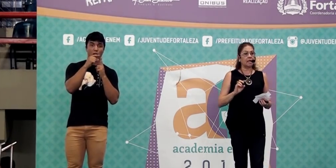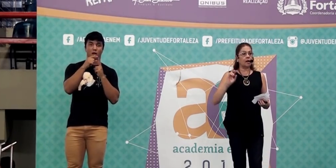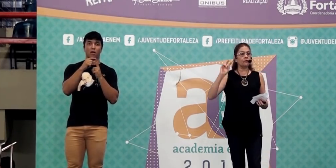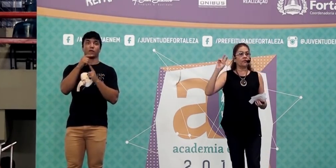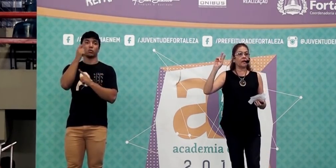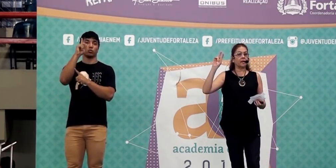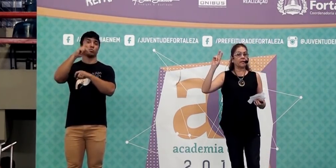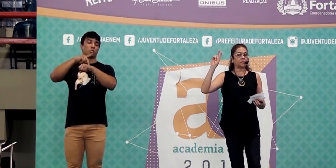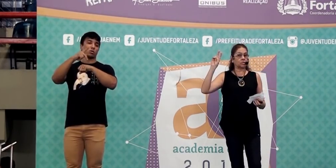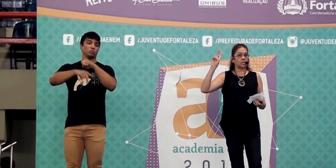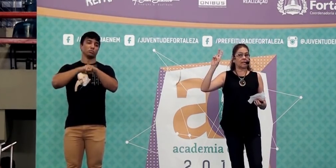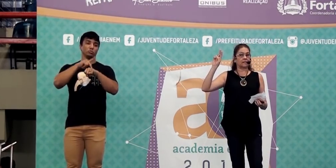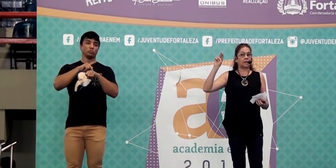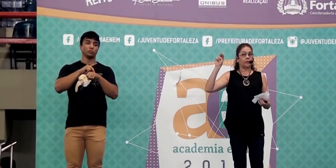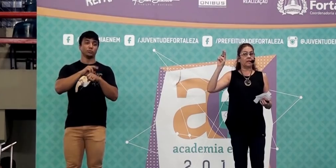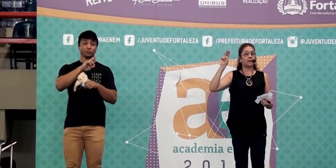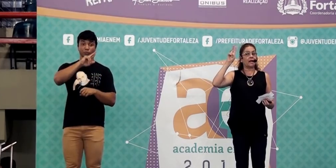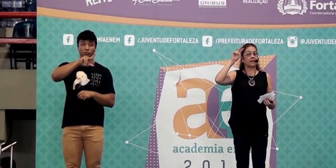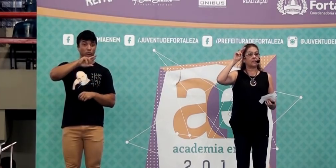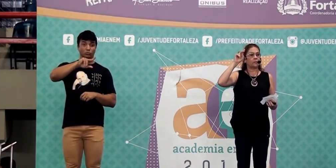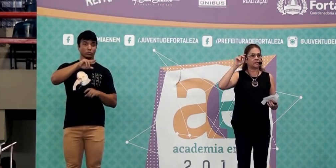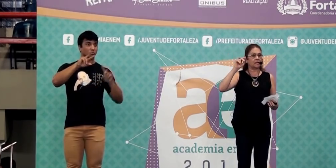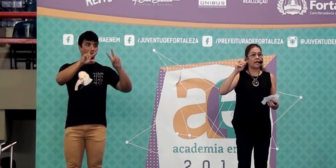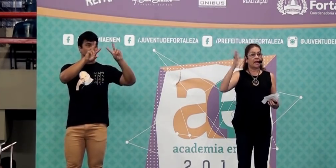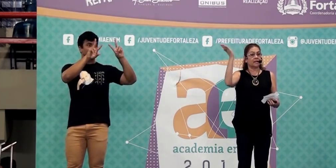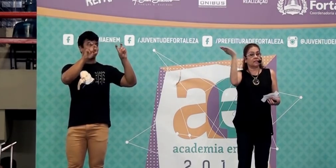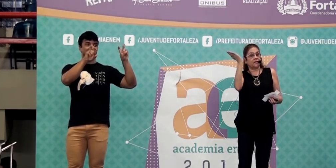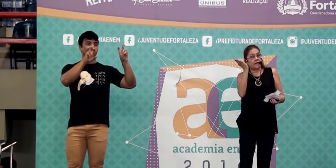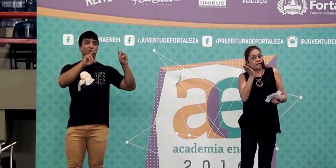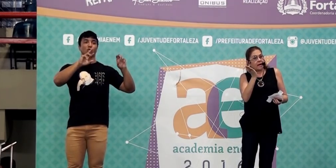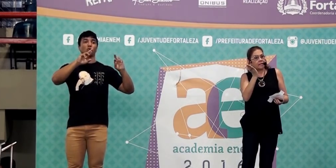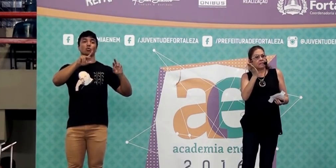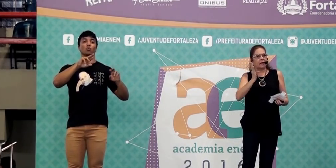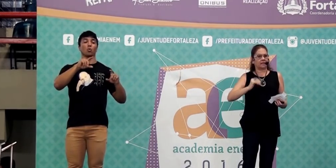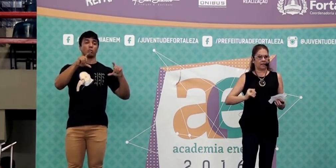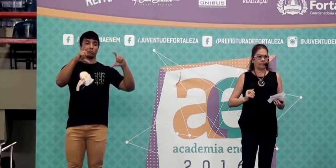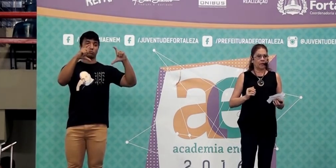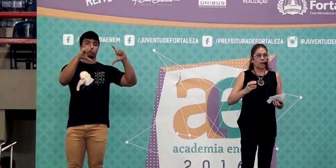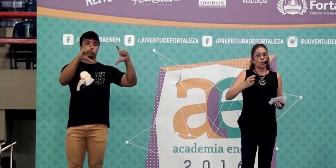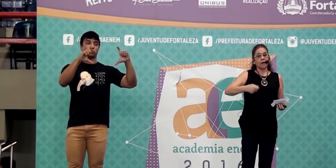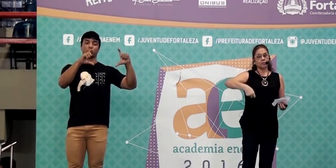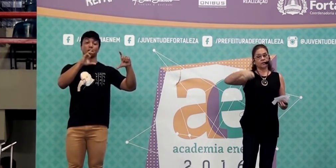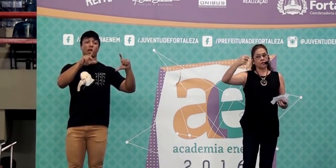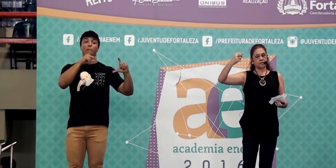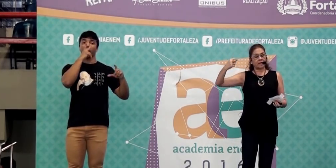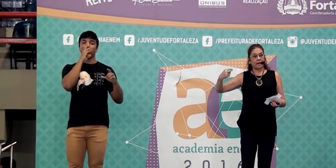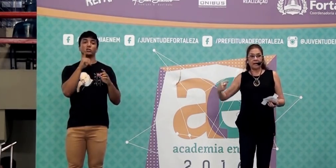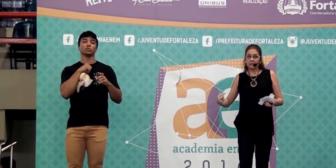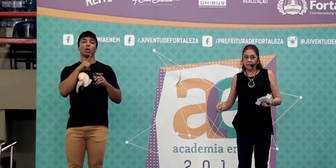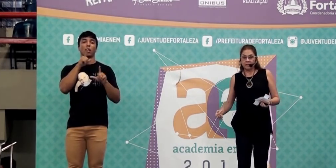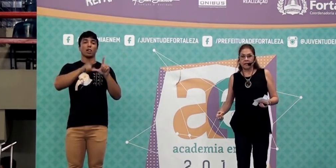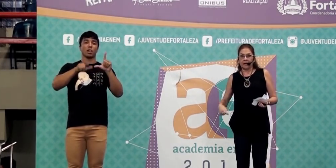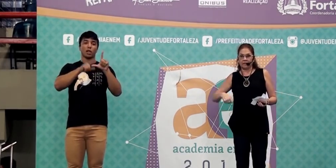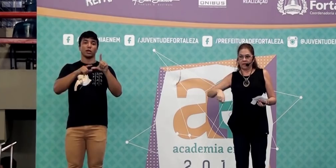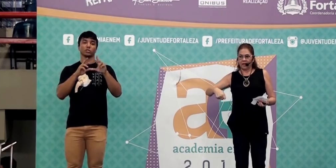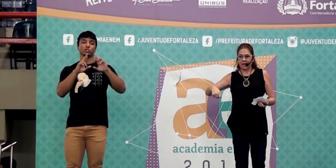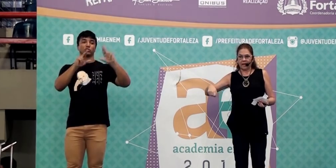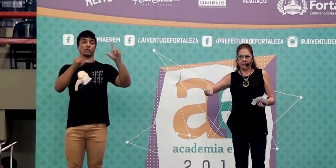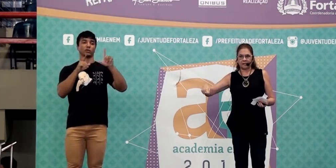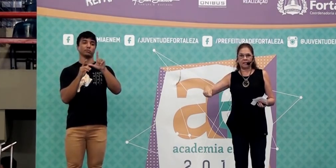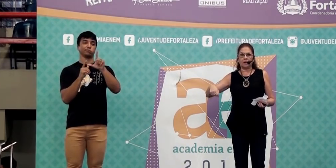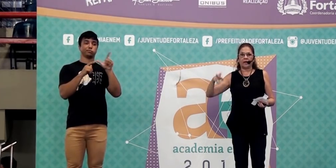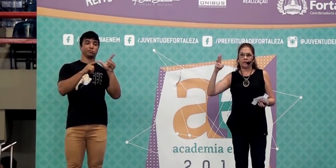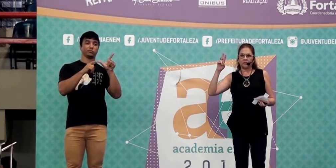estrangeiras não vêm na digitação entre aspas. Elas vêm italizadas. Quando você as escreve